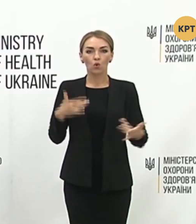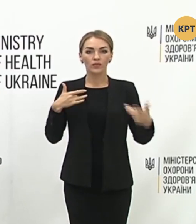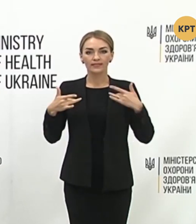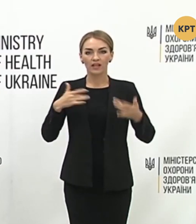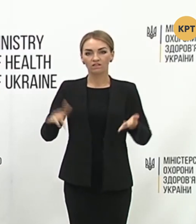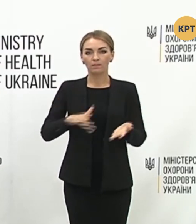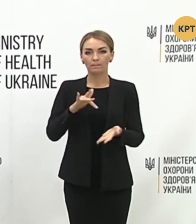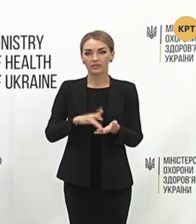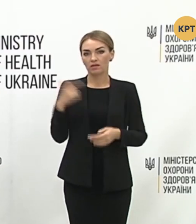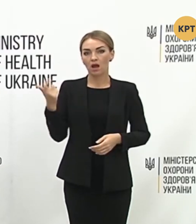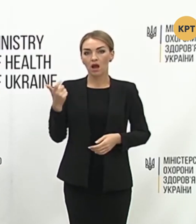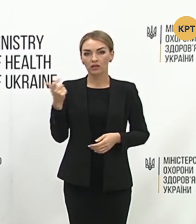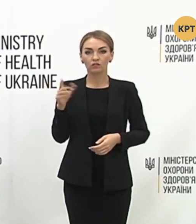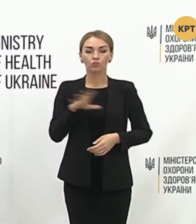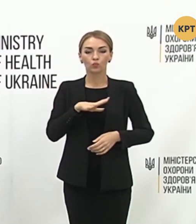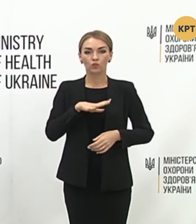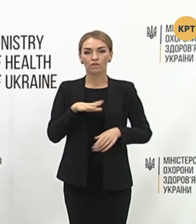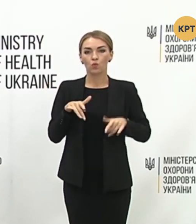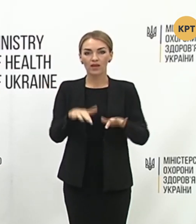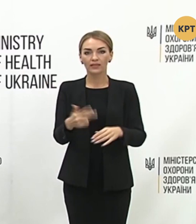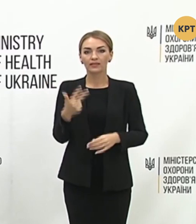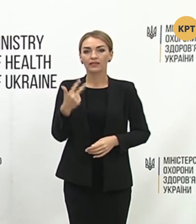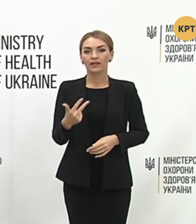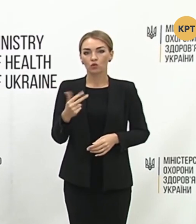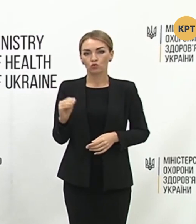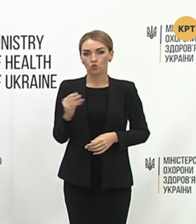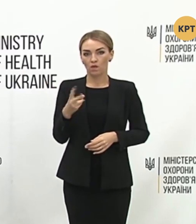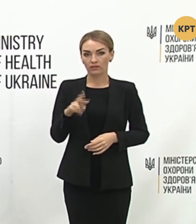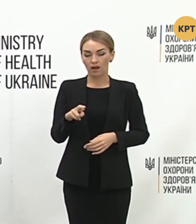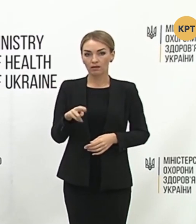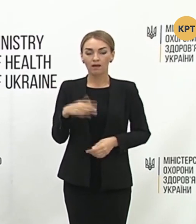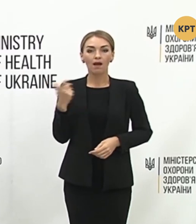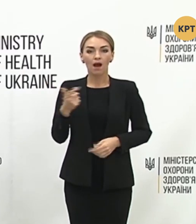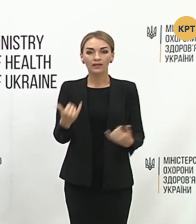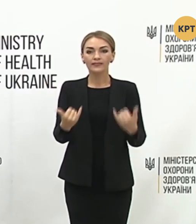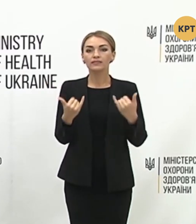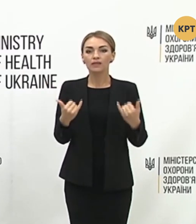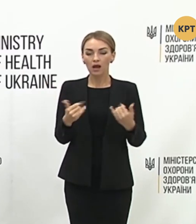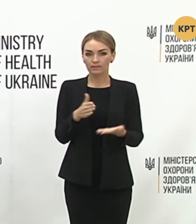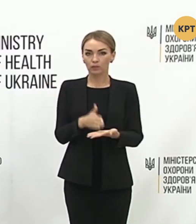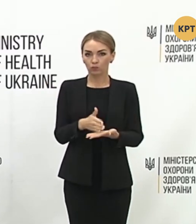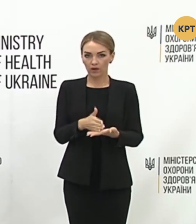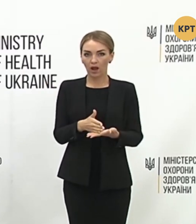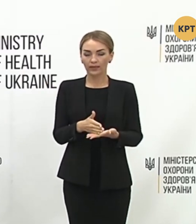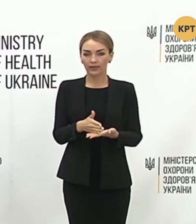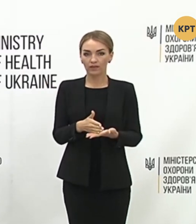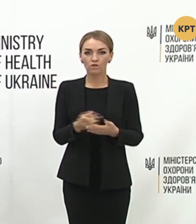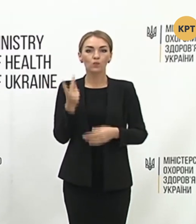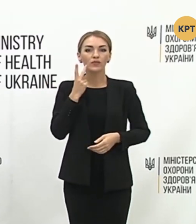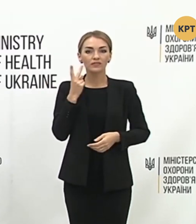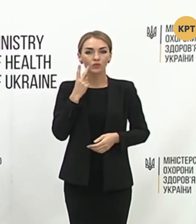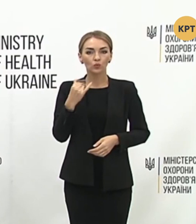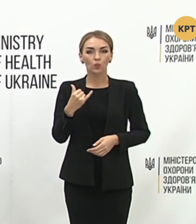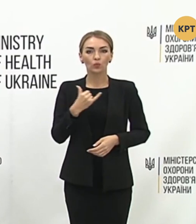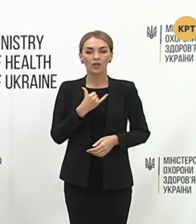в місті Харків, який був проведений 3 жовтня. Тобто Харків, який зараз перебуває постійно в